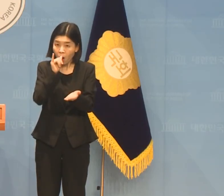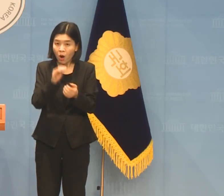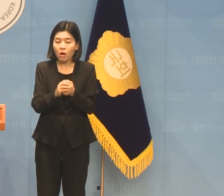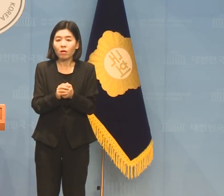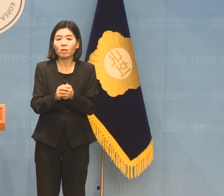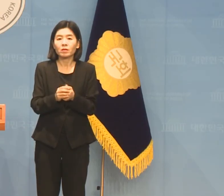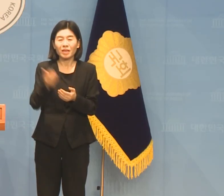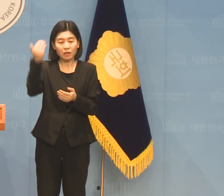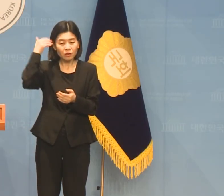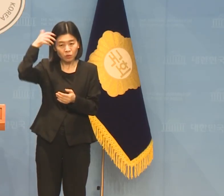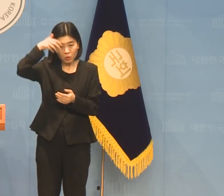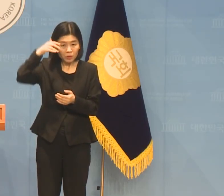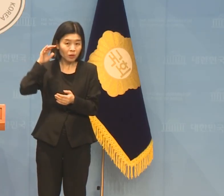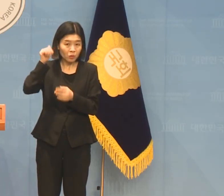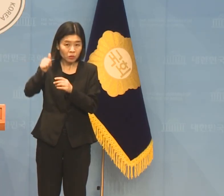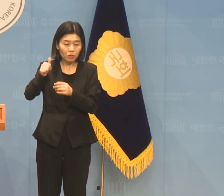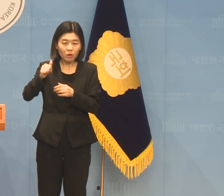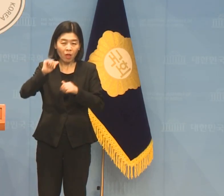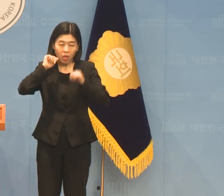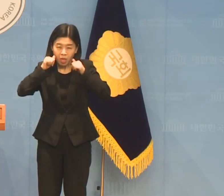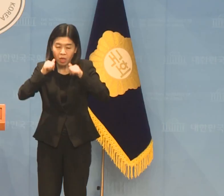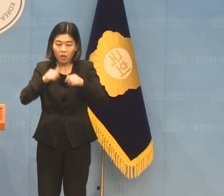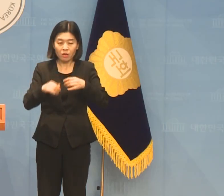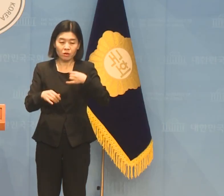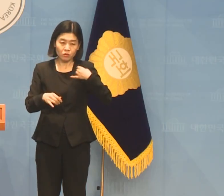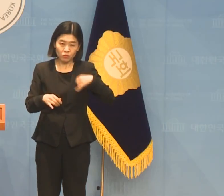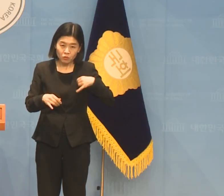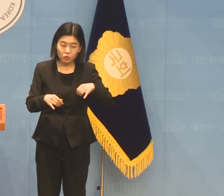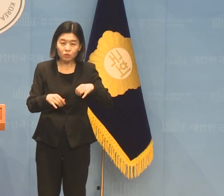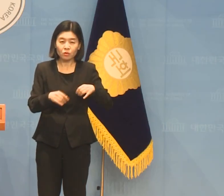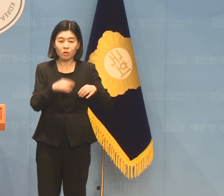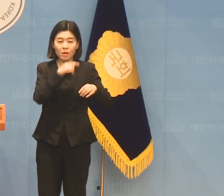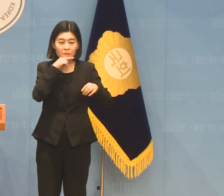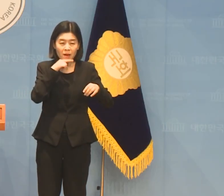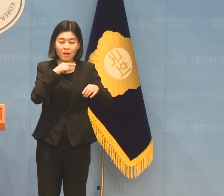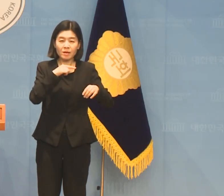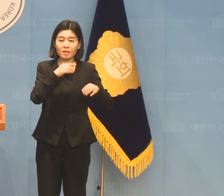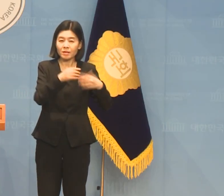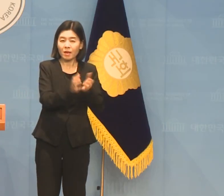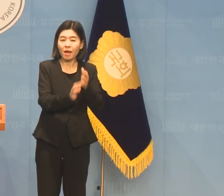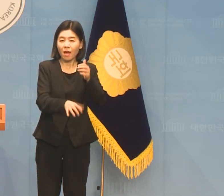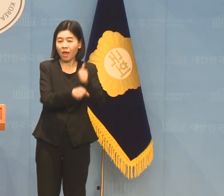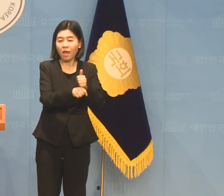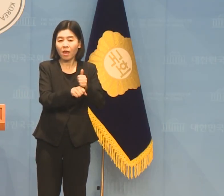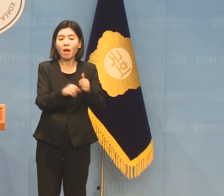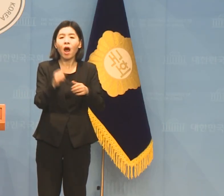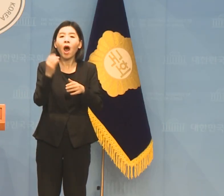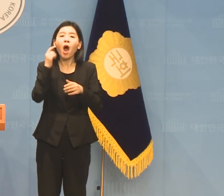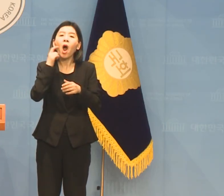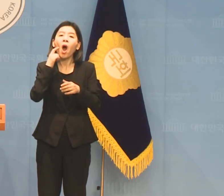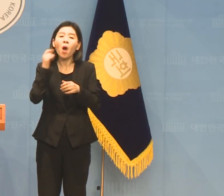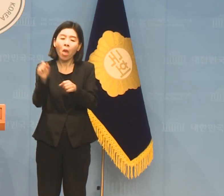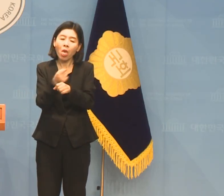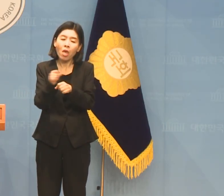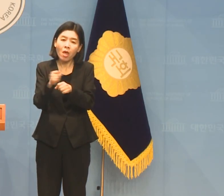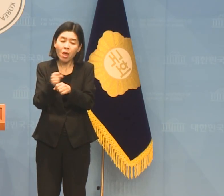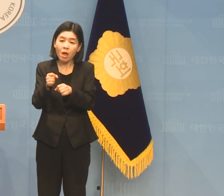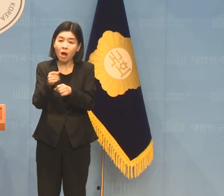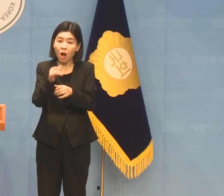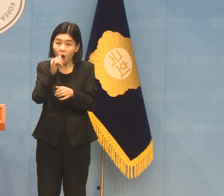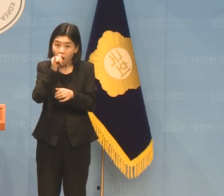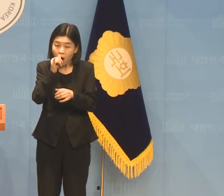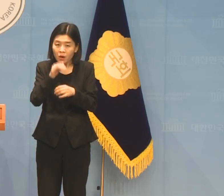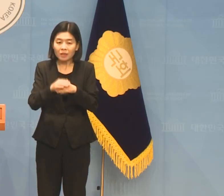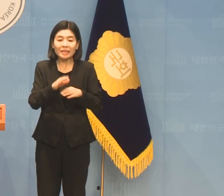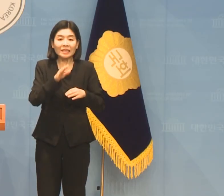도널드 트럼프 대통령을 조롱했다, 중국 공산당의 속국을 만들려고 한다는 등 허위 사실을 포함하고 있어 정작 공유된